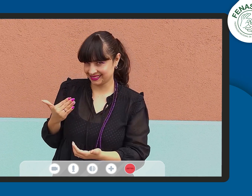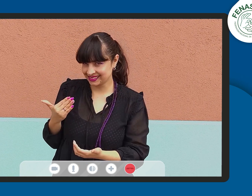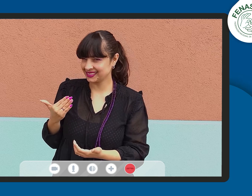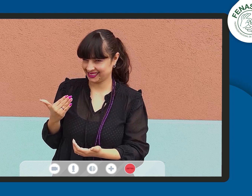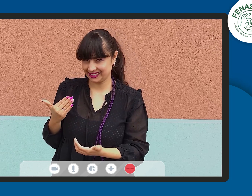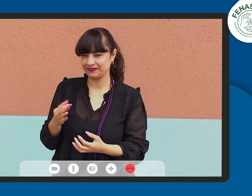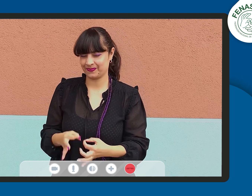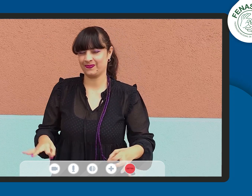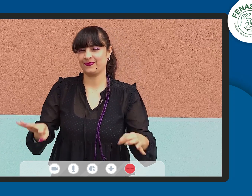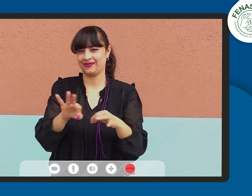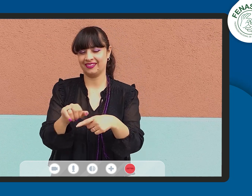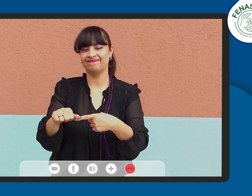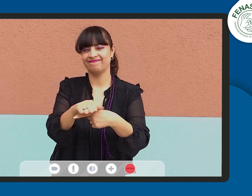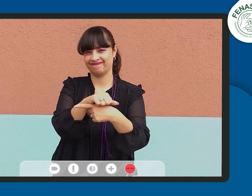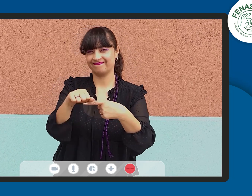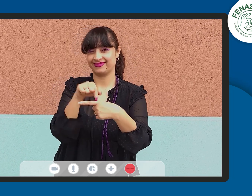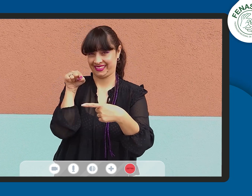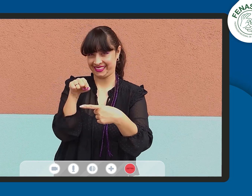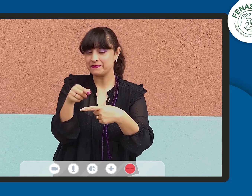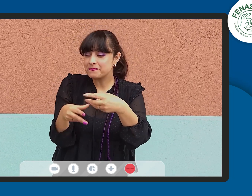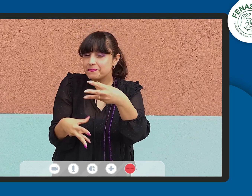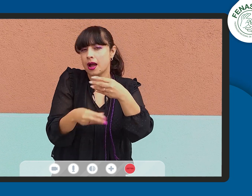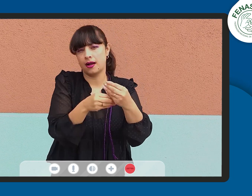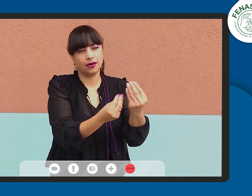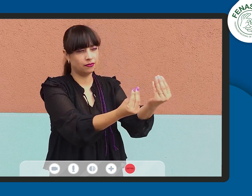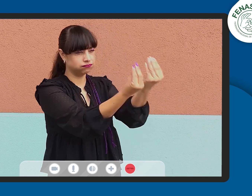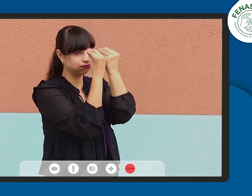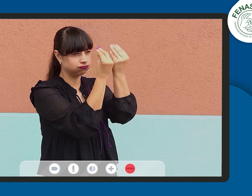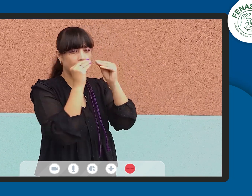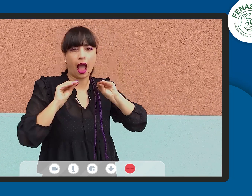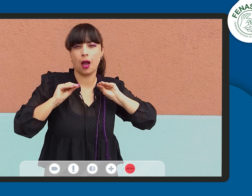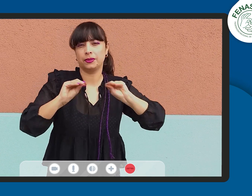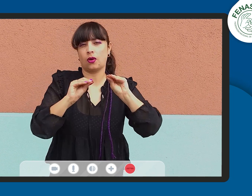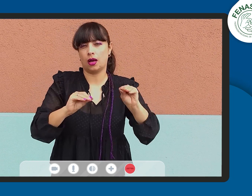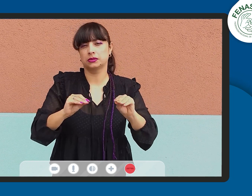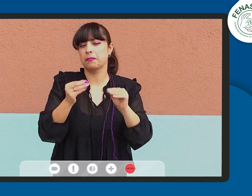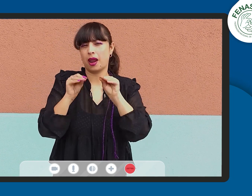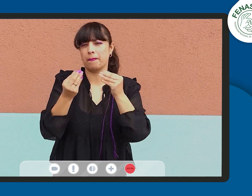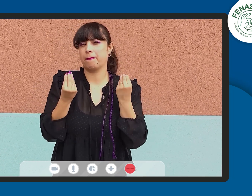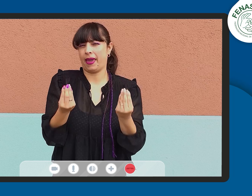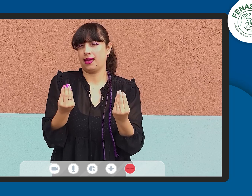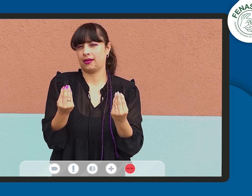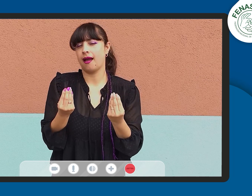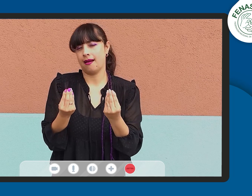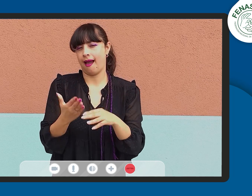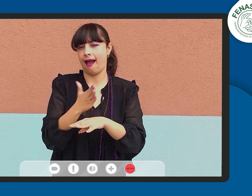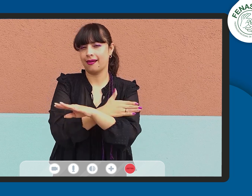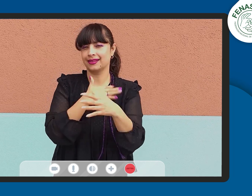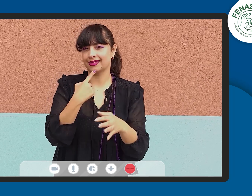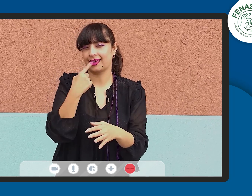fácil, es muy importante que practiquen, que se formen, que se capaciten, porque como les dije